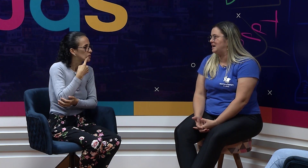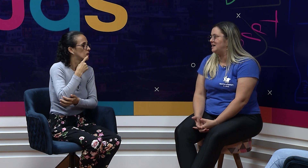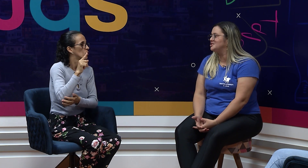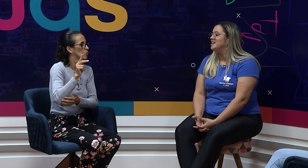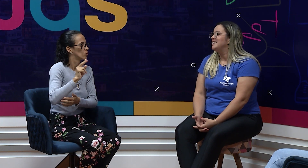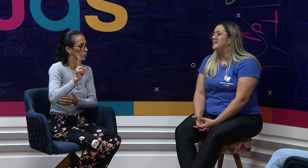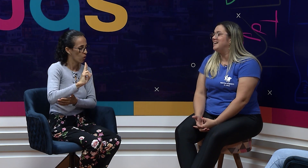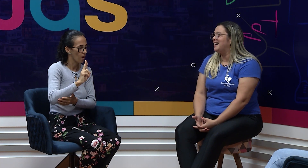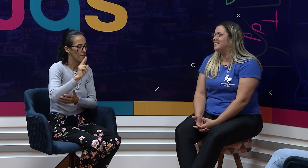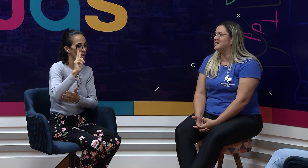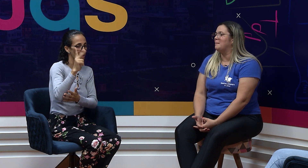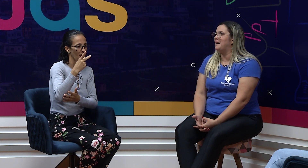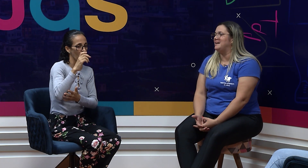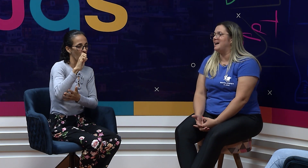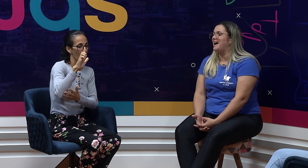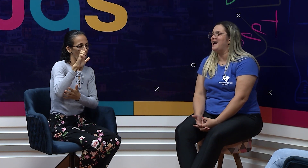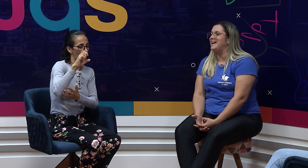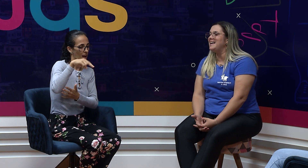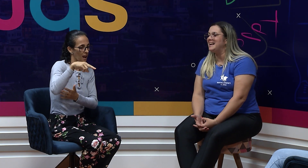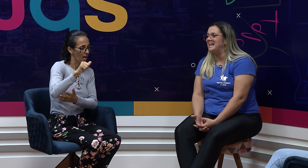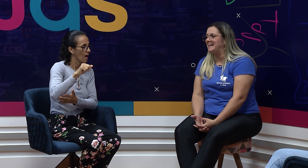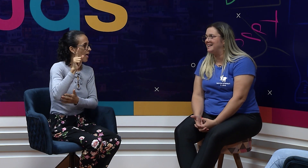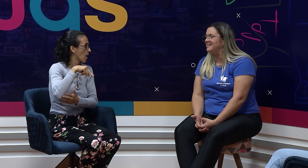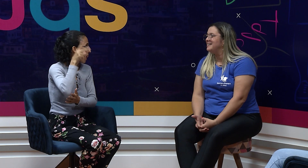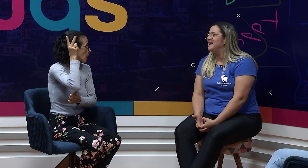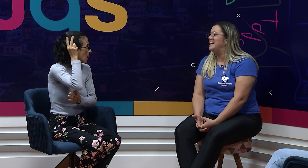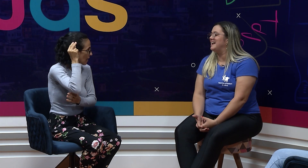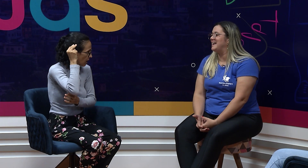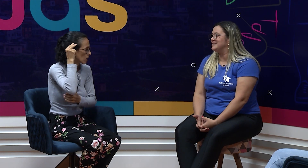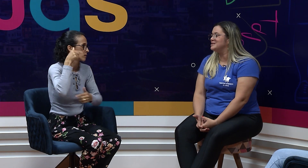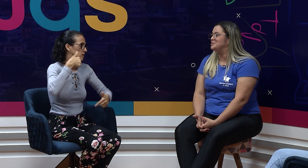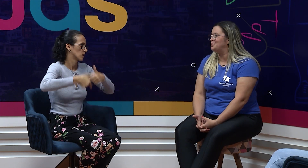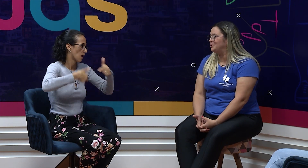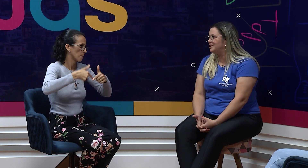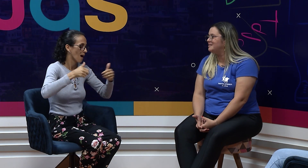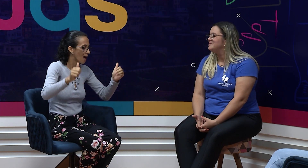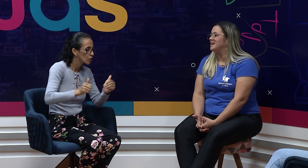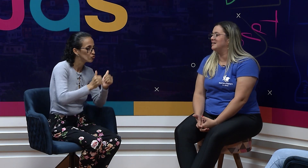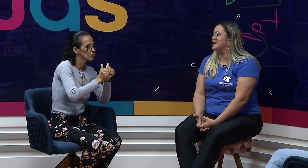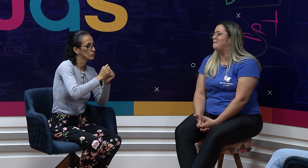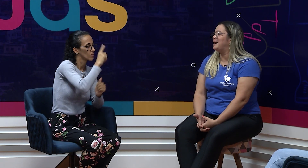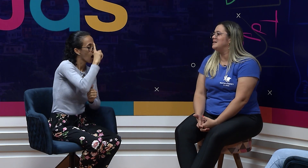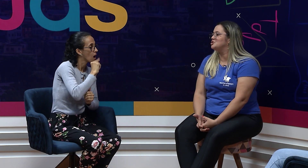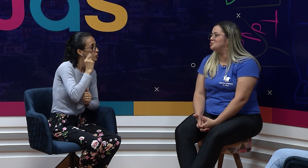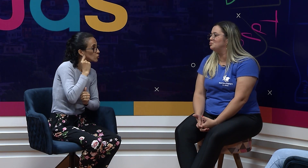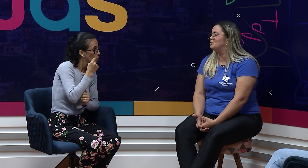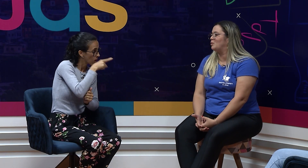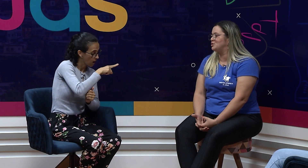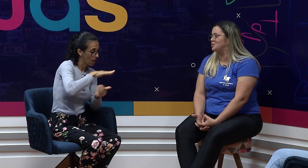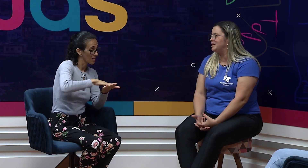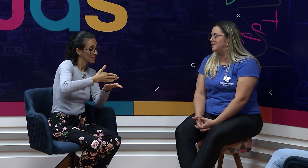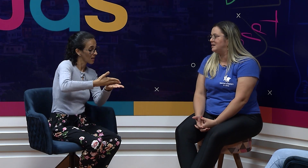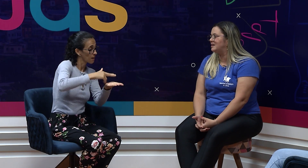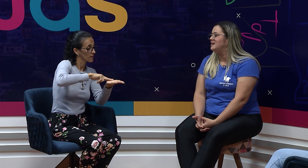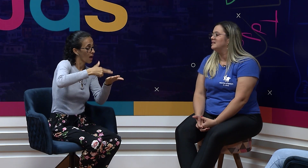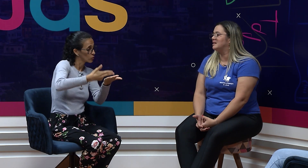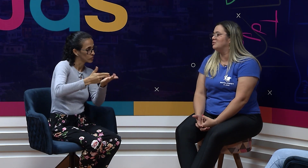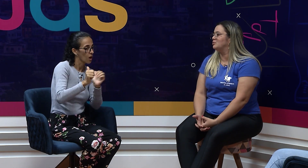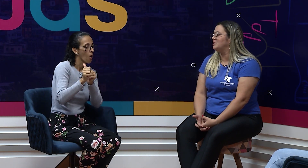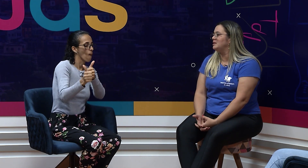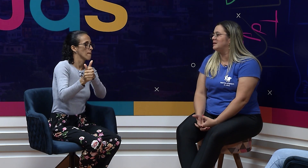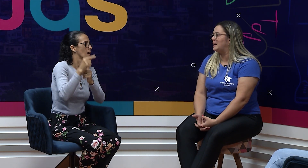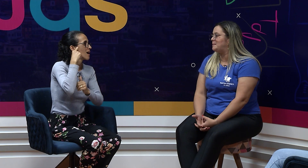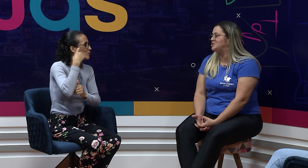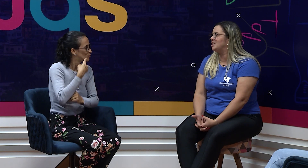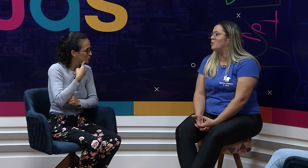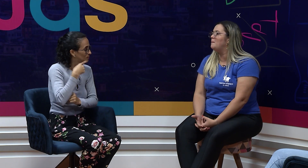acessibilidade e lá trabalha a Helena. Ela é surda, ela trabalha junto com a Juliana,